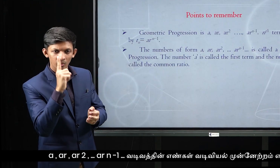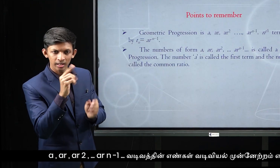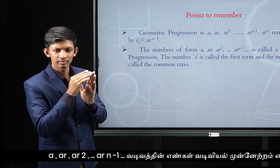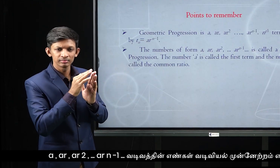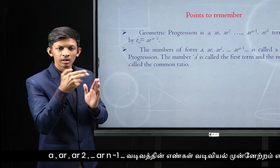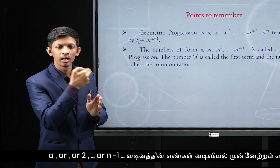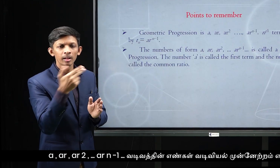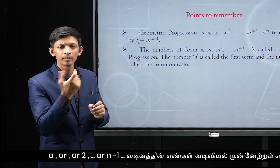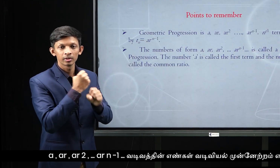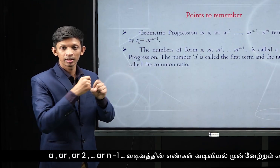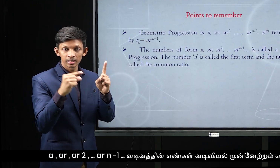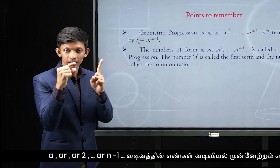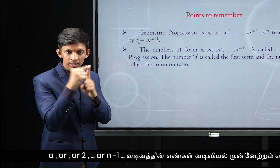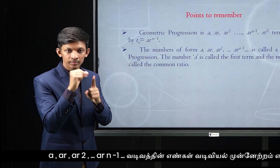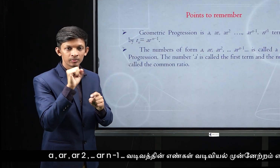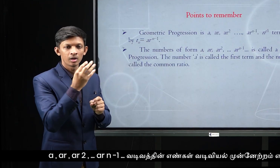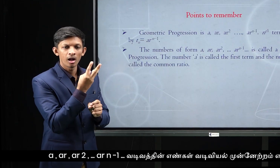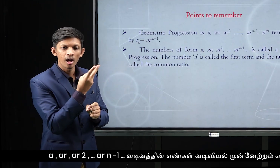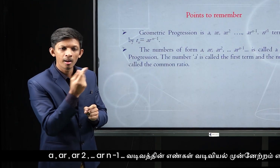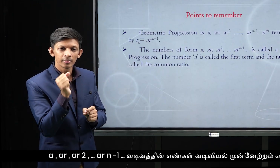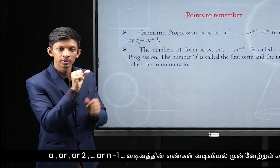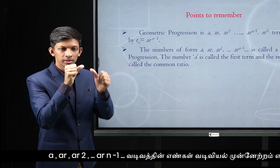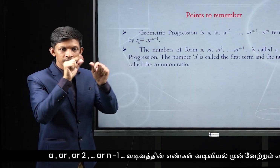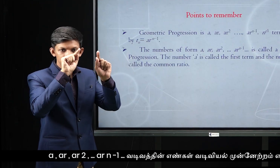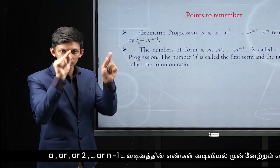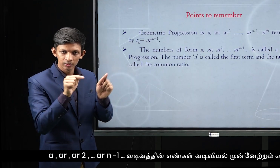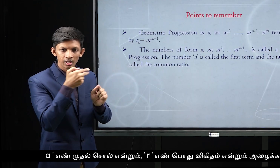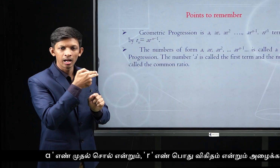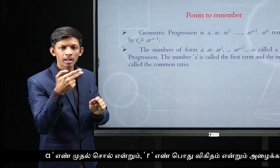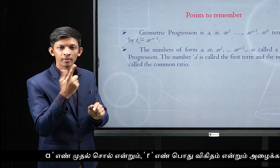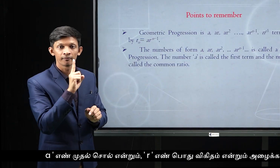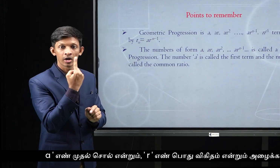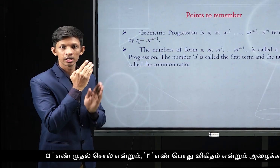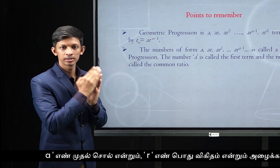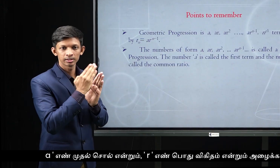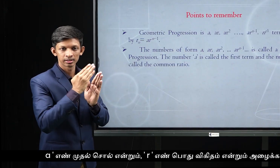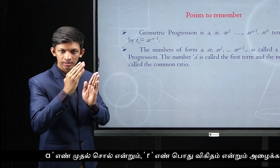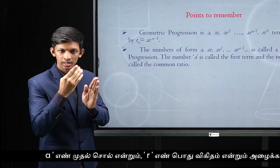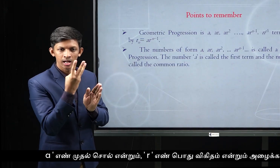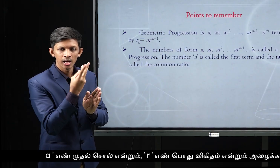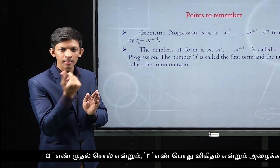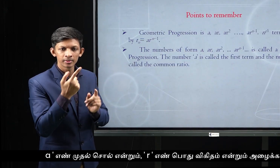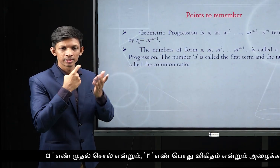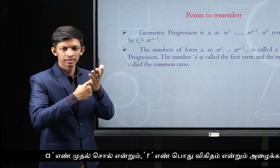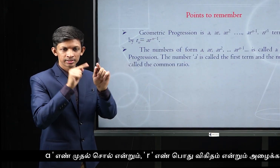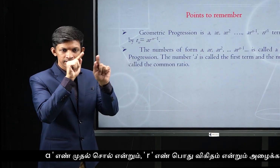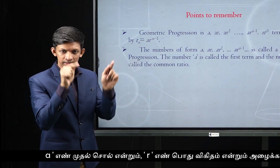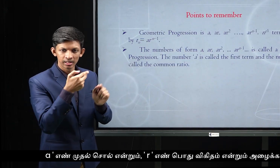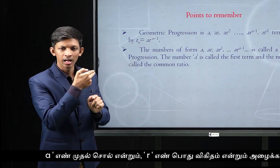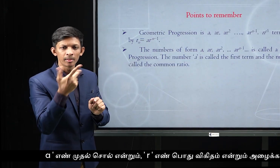மேலிலக்கு 2 ஏஆர் மேலிலக்கு என் கழித்தல் 1 ஏ எண் முதல் சொல் என்றும் ஆர் எண்